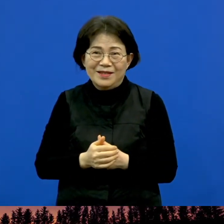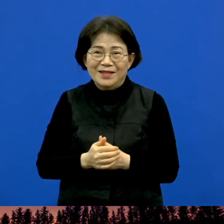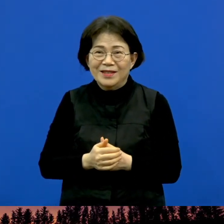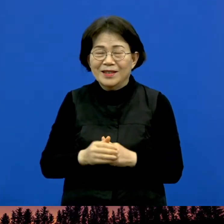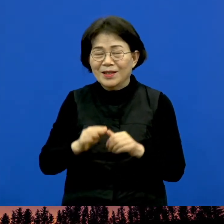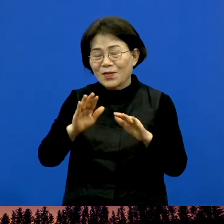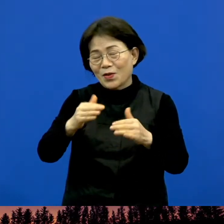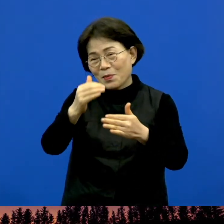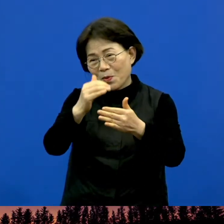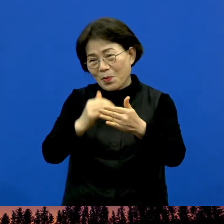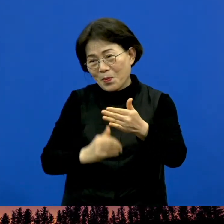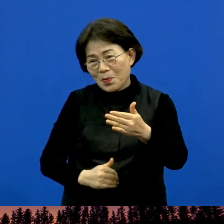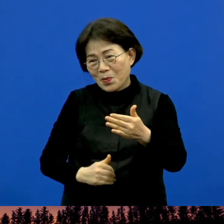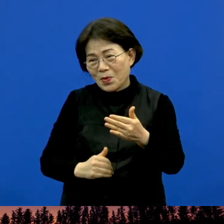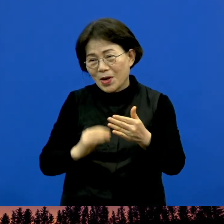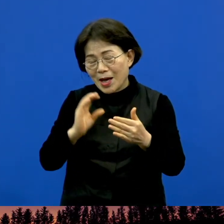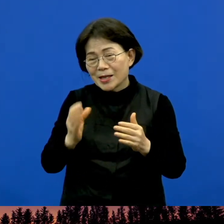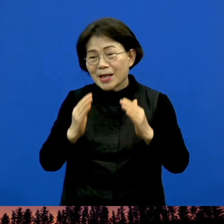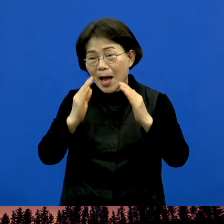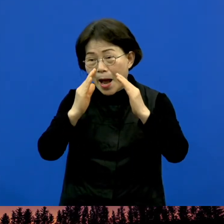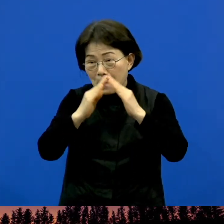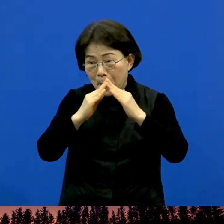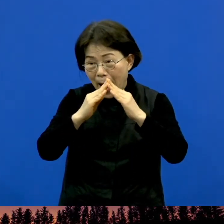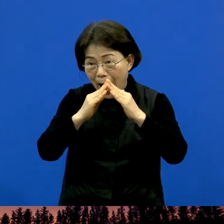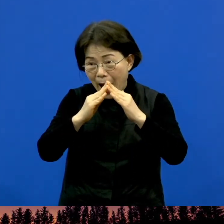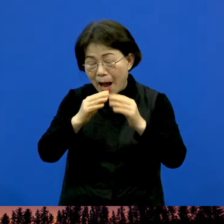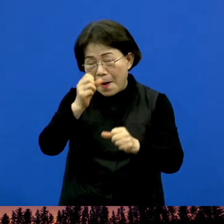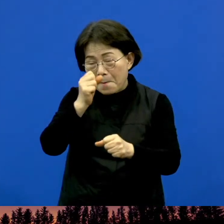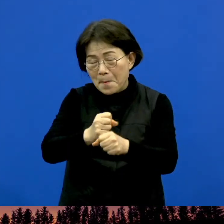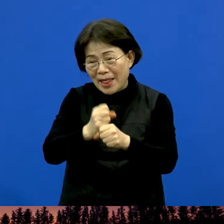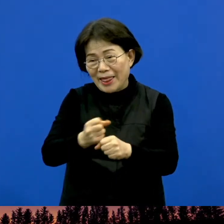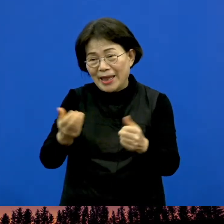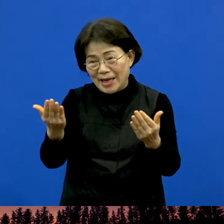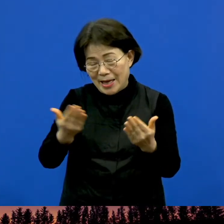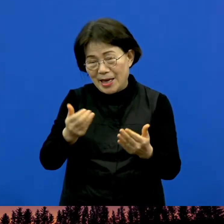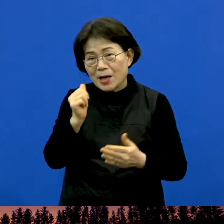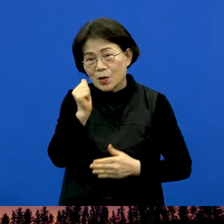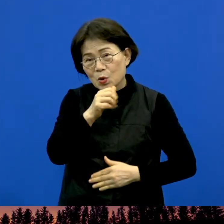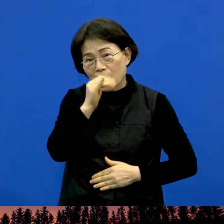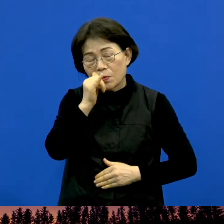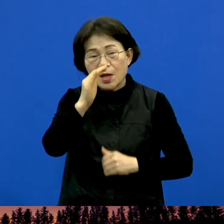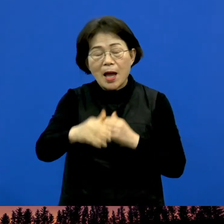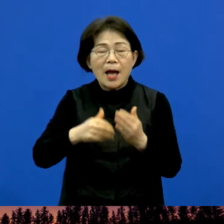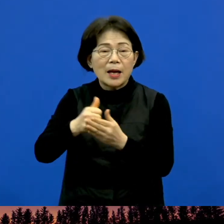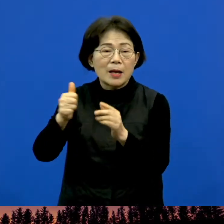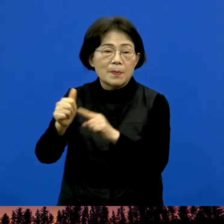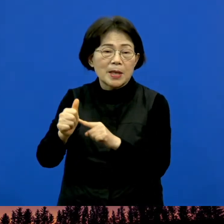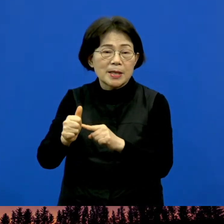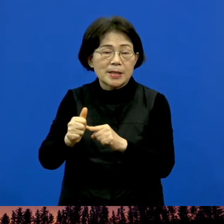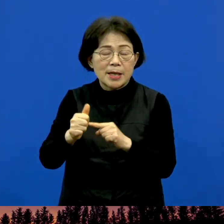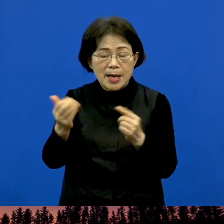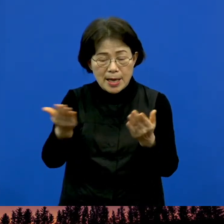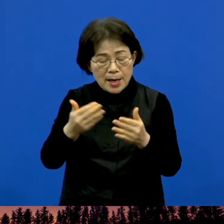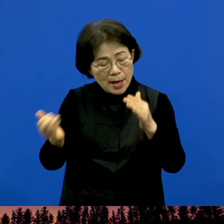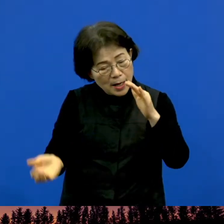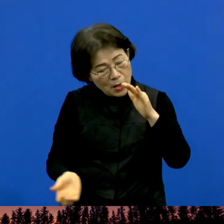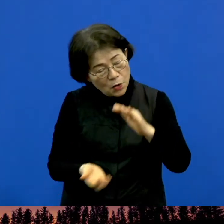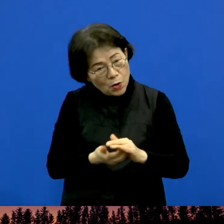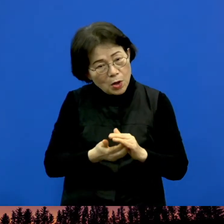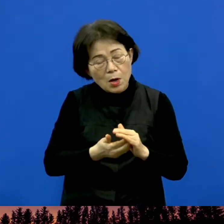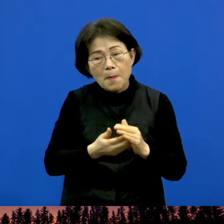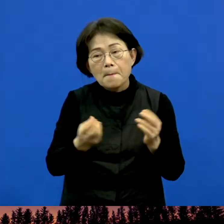오늘 이 본문은 성막 제작의 과정을 소개하고 있습니다. 하나님께서 일을 어떻게 이루어 가시는가에